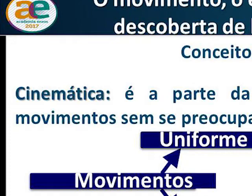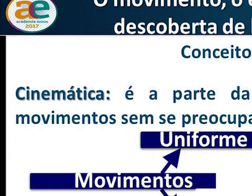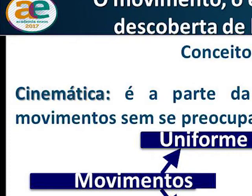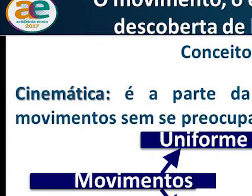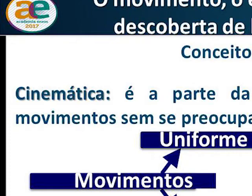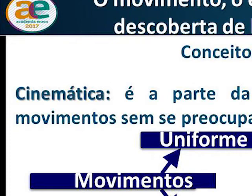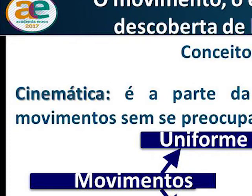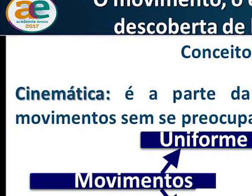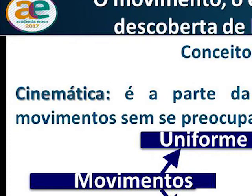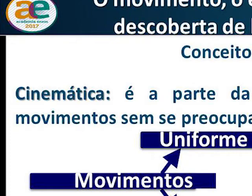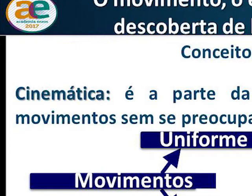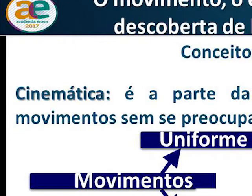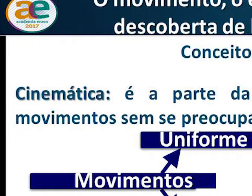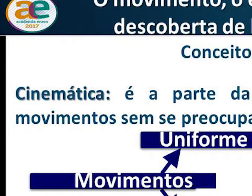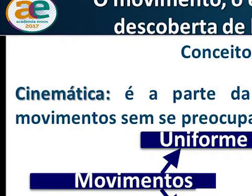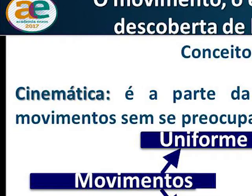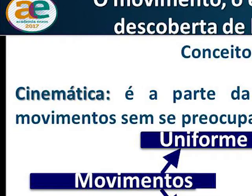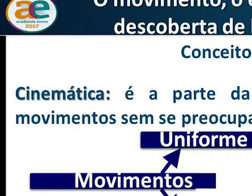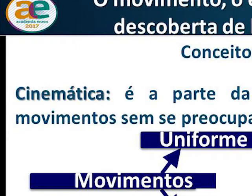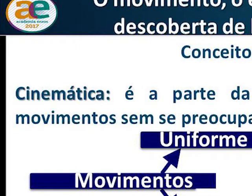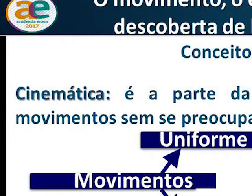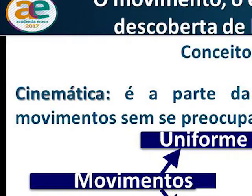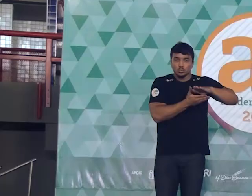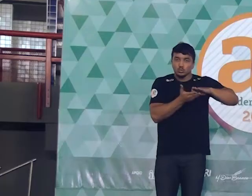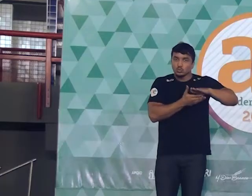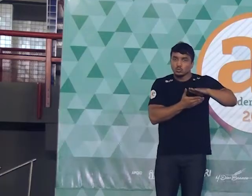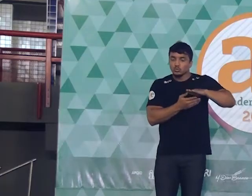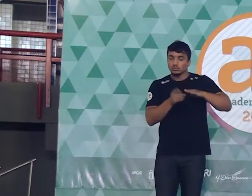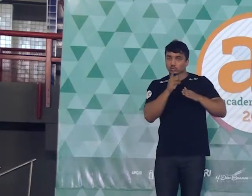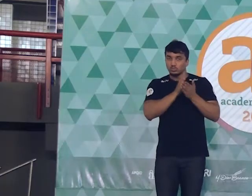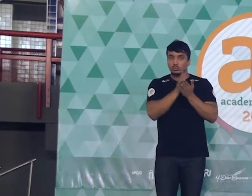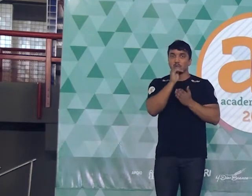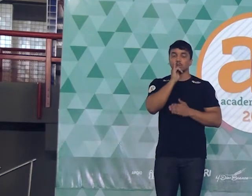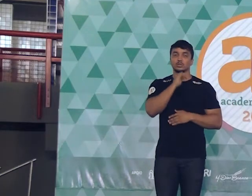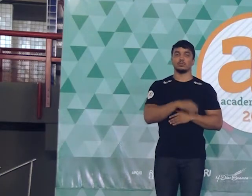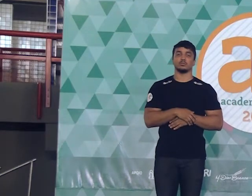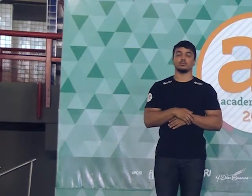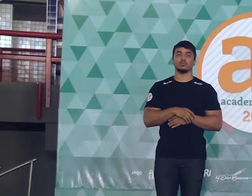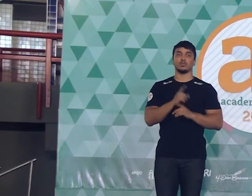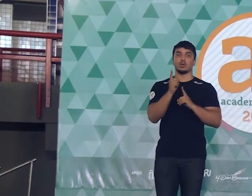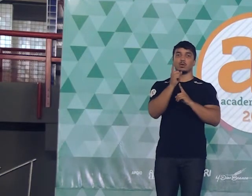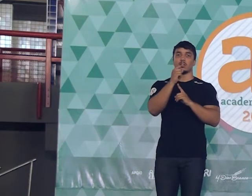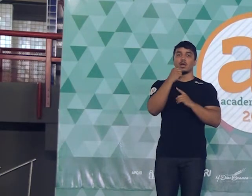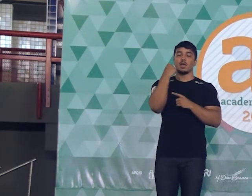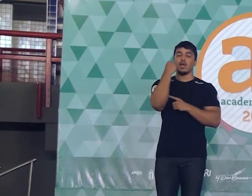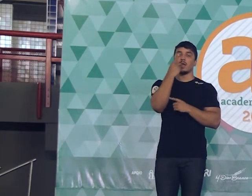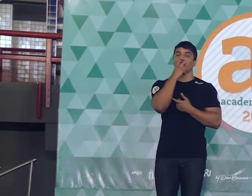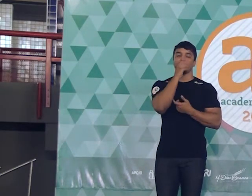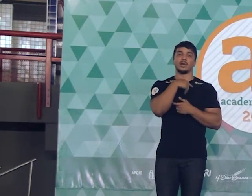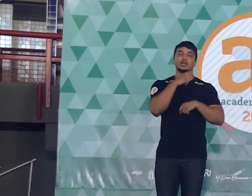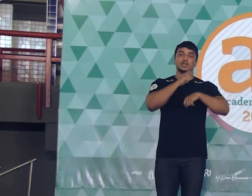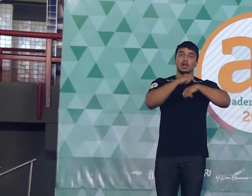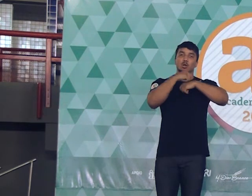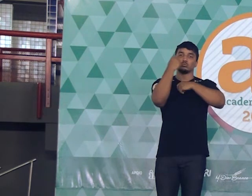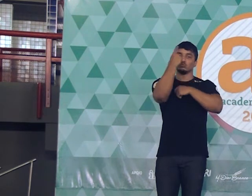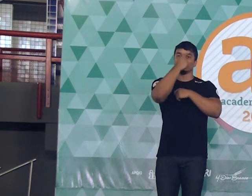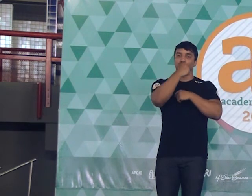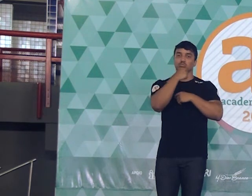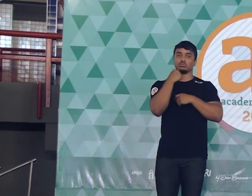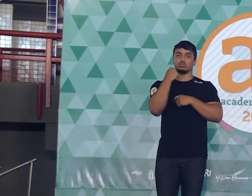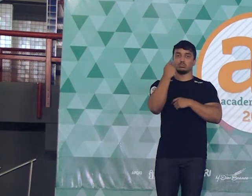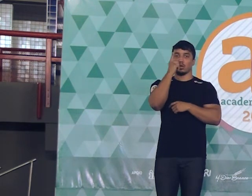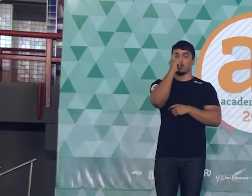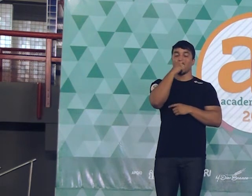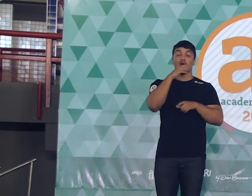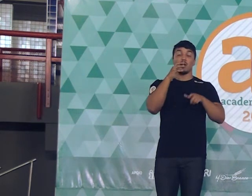tem aceleração. Exemplo, os ponteiros de um relógio, eles sempre ficam se movimentando na mesma